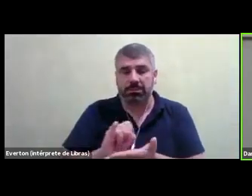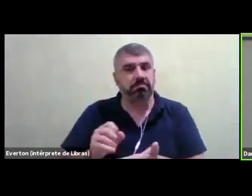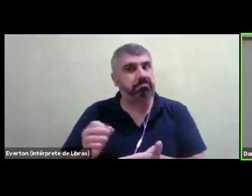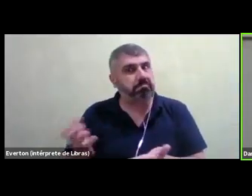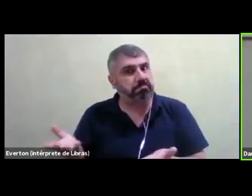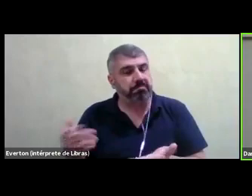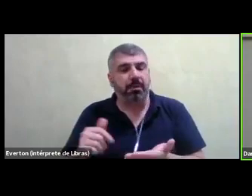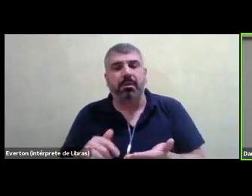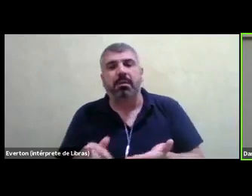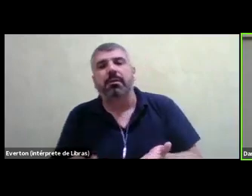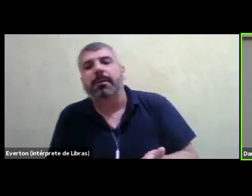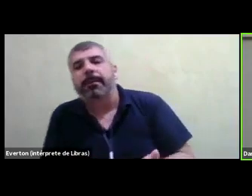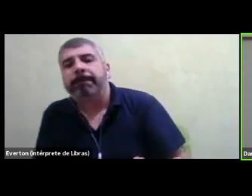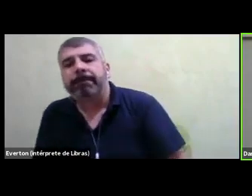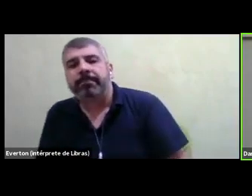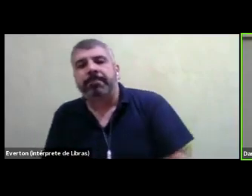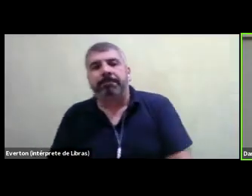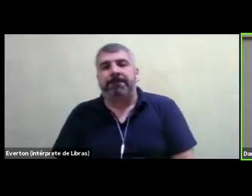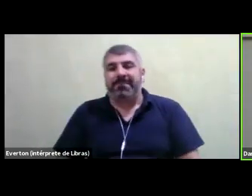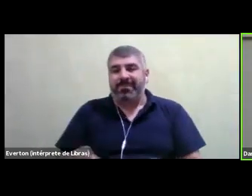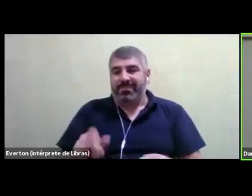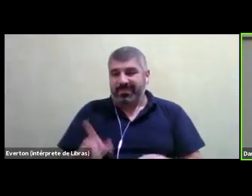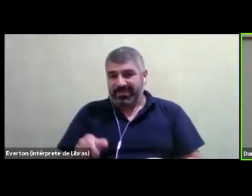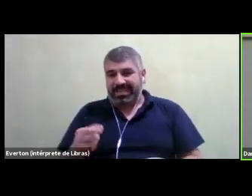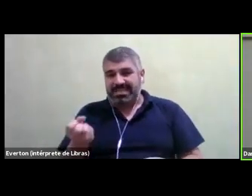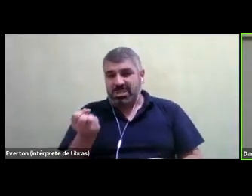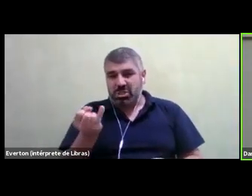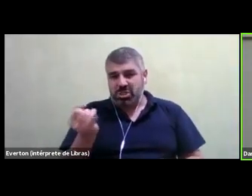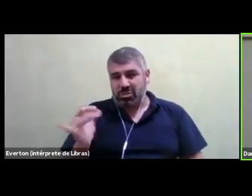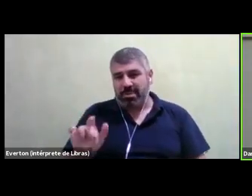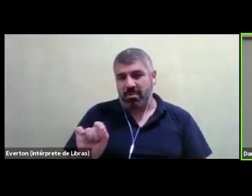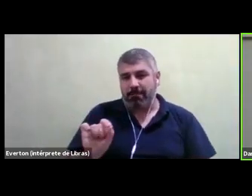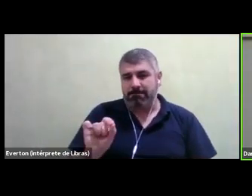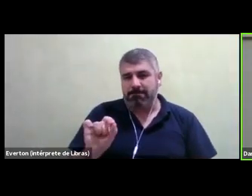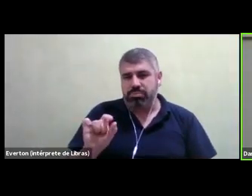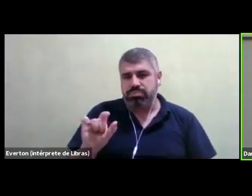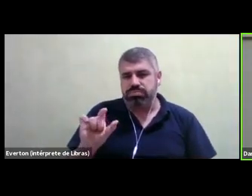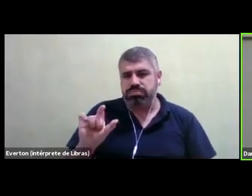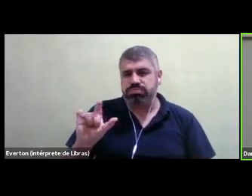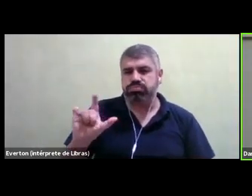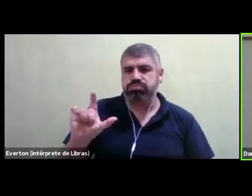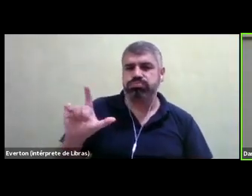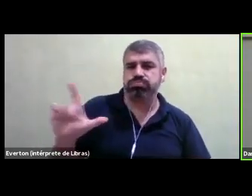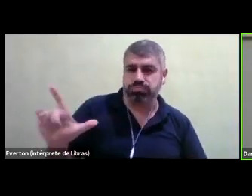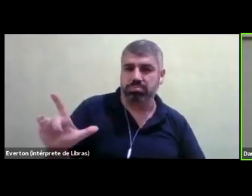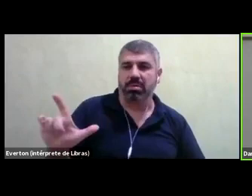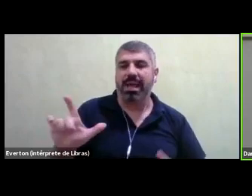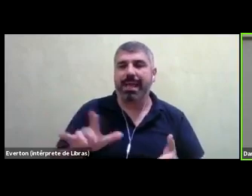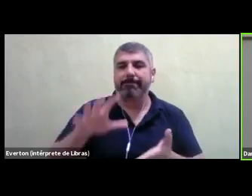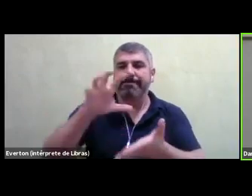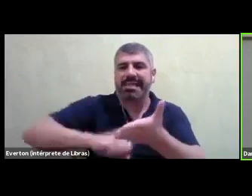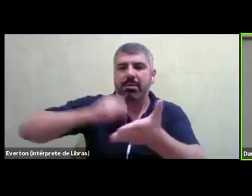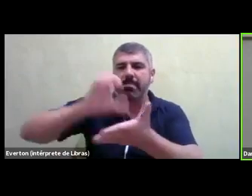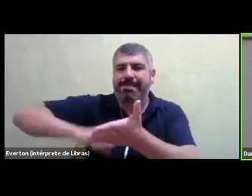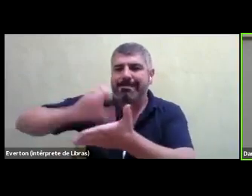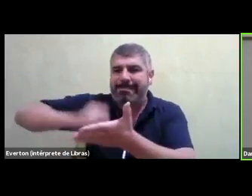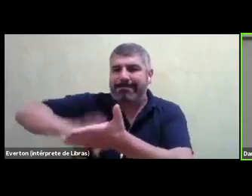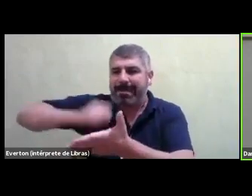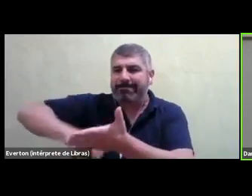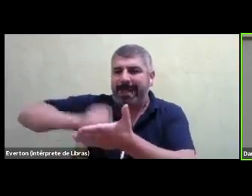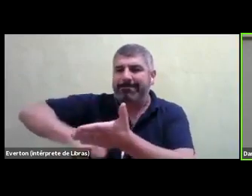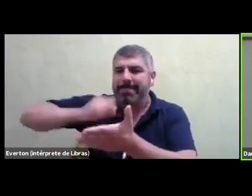E esse número crescente que a gente vem tendo de matrículas, tanto na rede